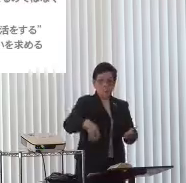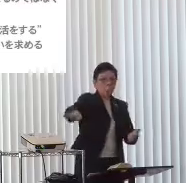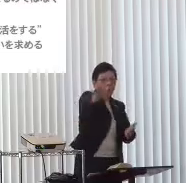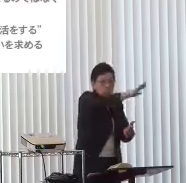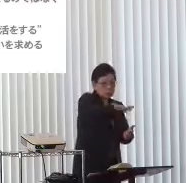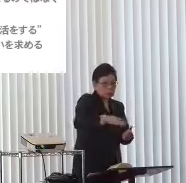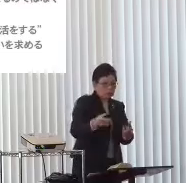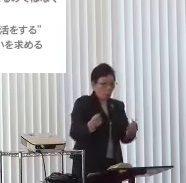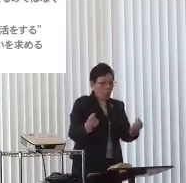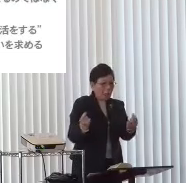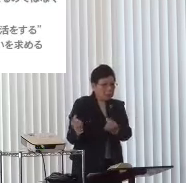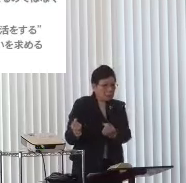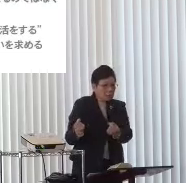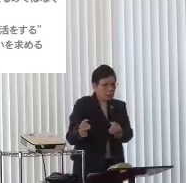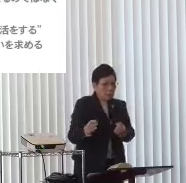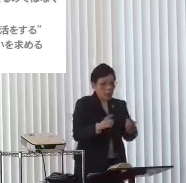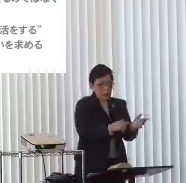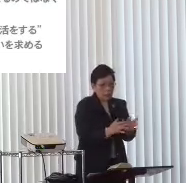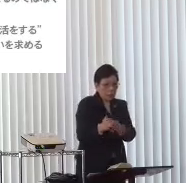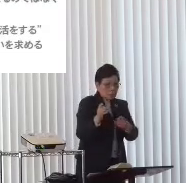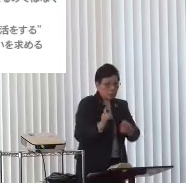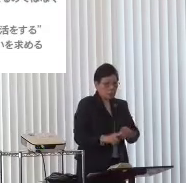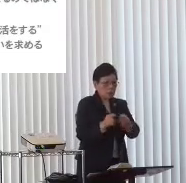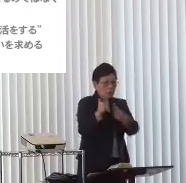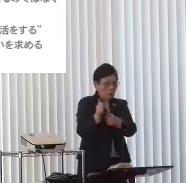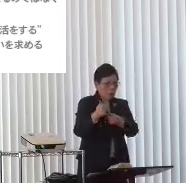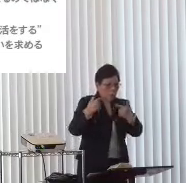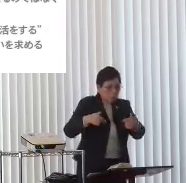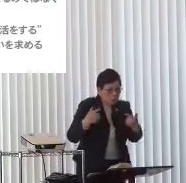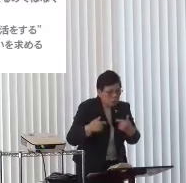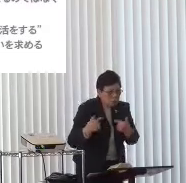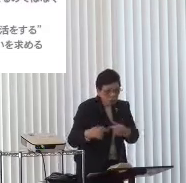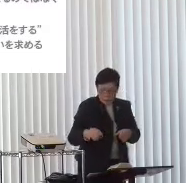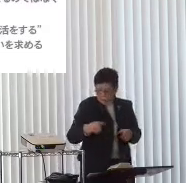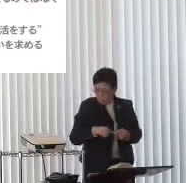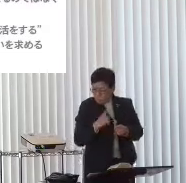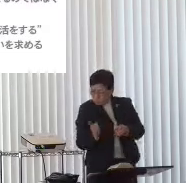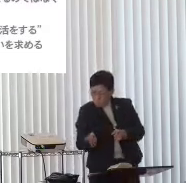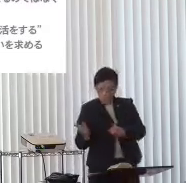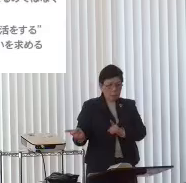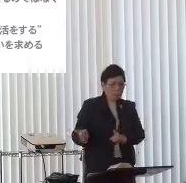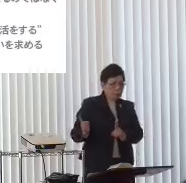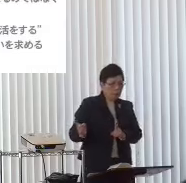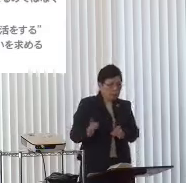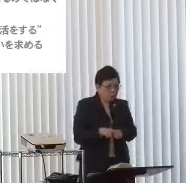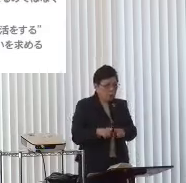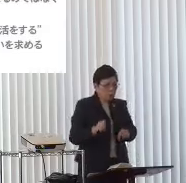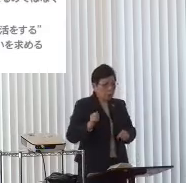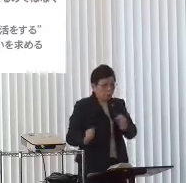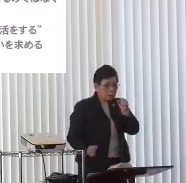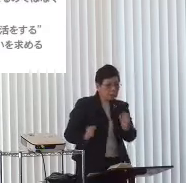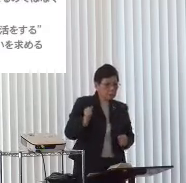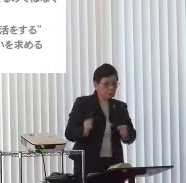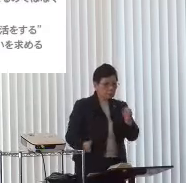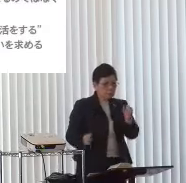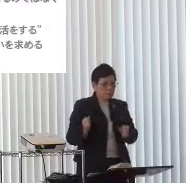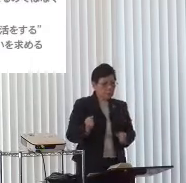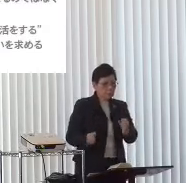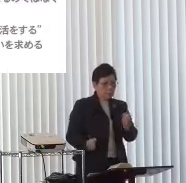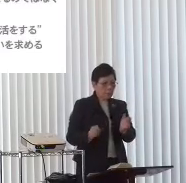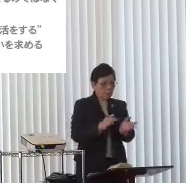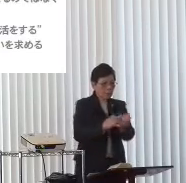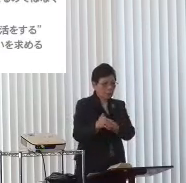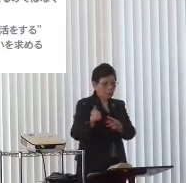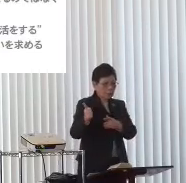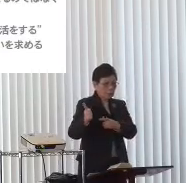イエス・キリストは常に共にいてくださると、つまり私たちの横を走っておられるわけです、歩いておられるわけです。で私たちに